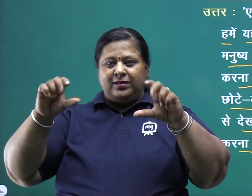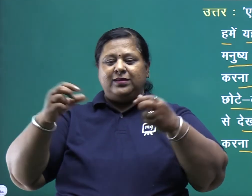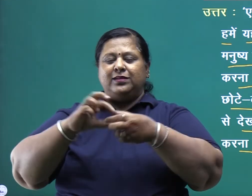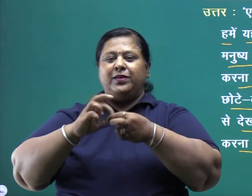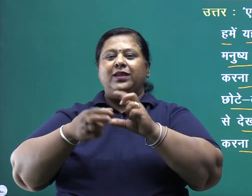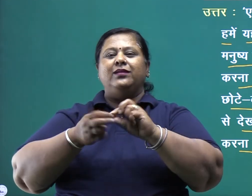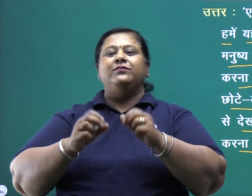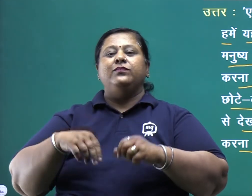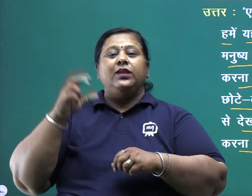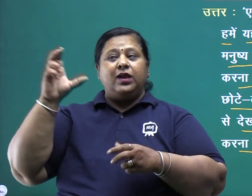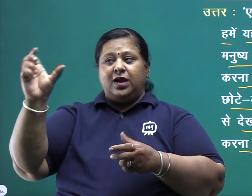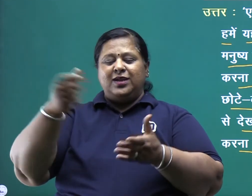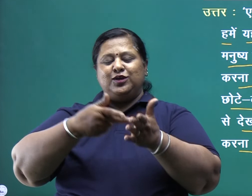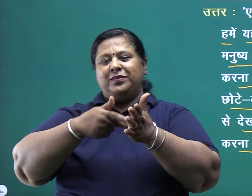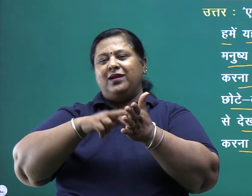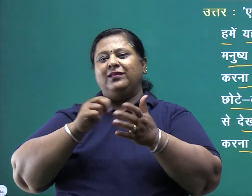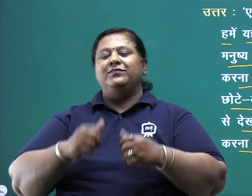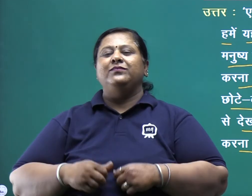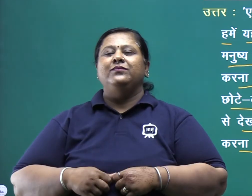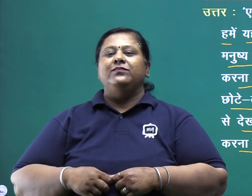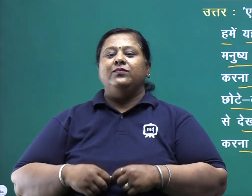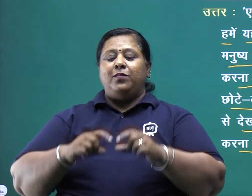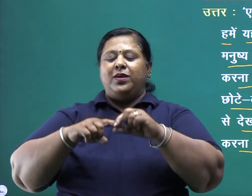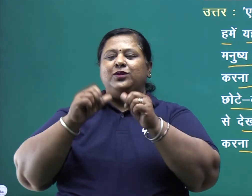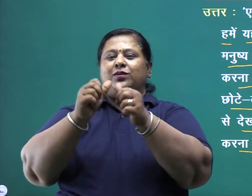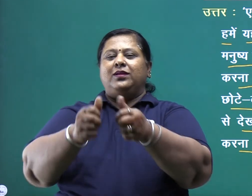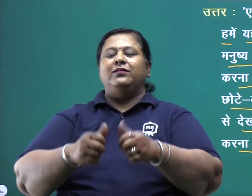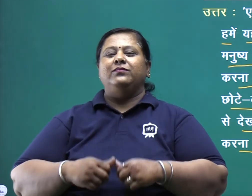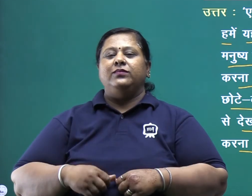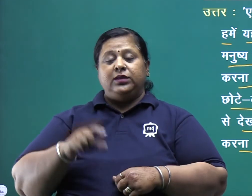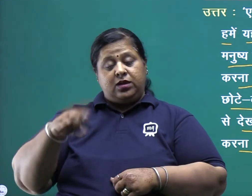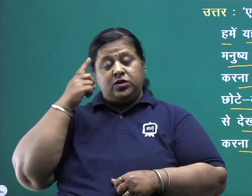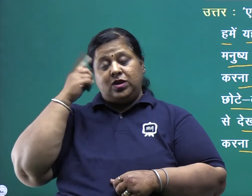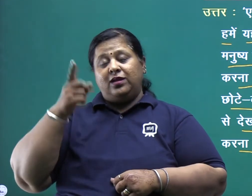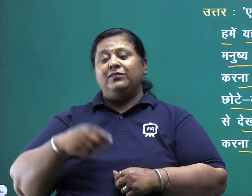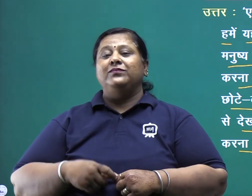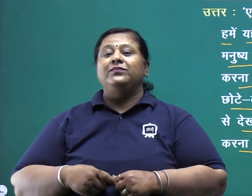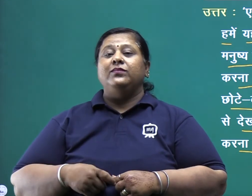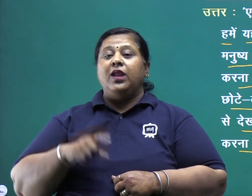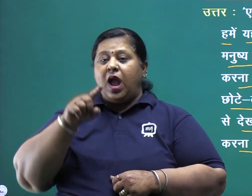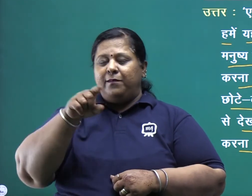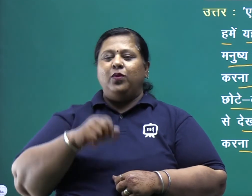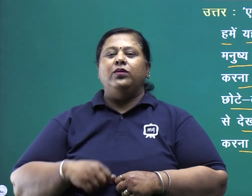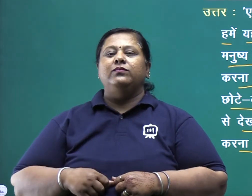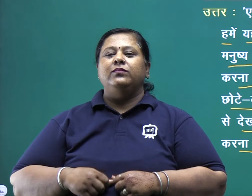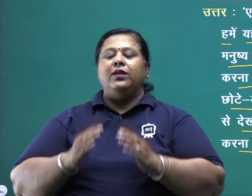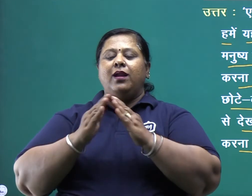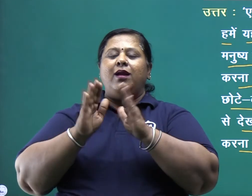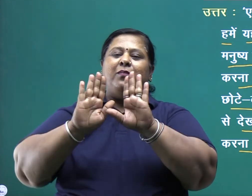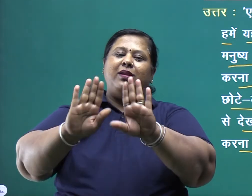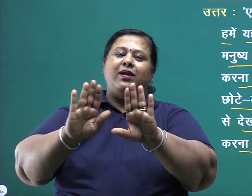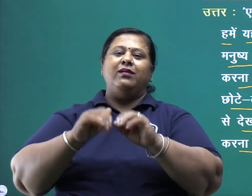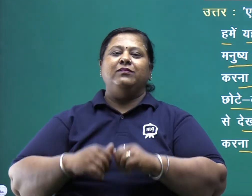संबंधित कठिन शब्दार्थ, प्रश्नोत्तर यहाँ जाने आप लोग घर